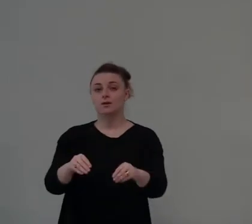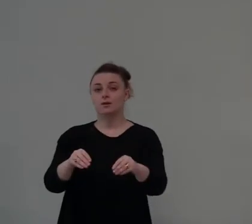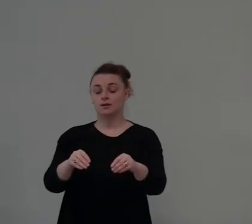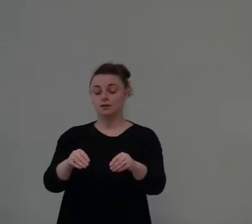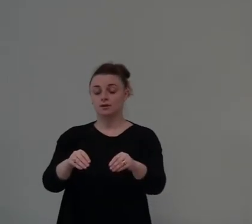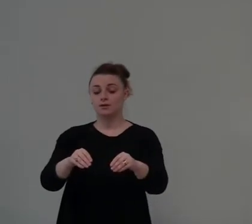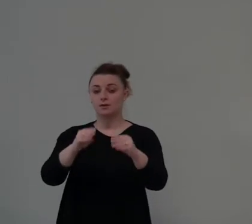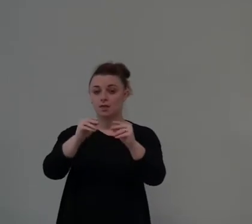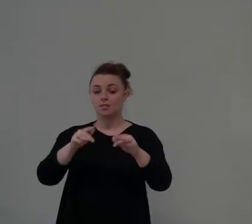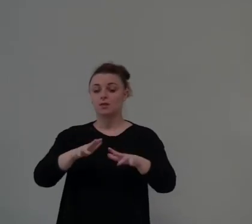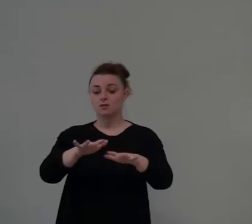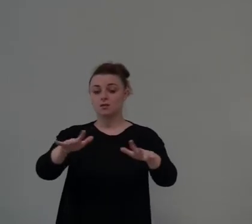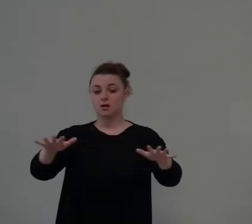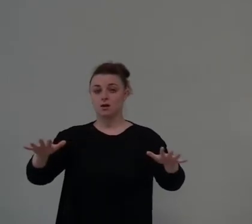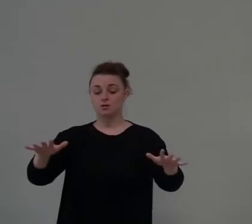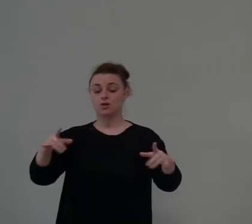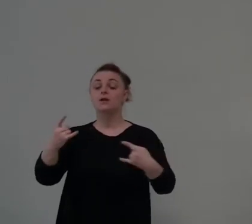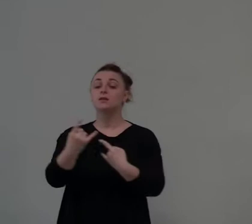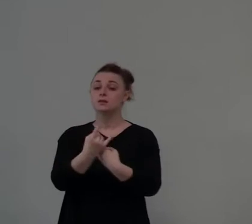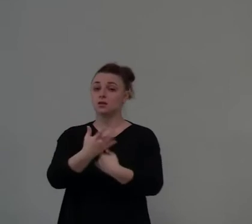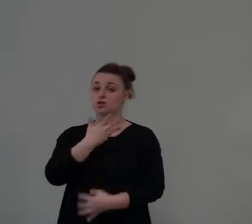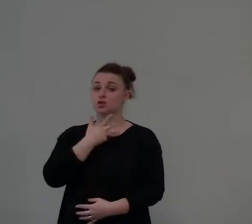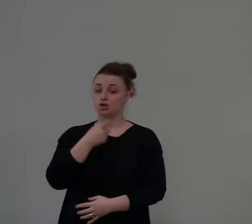trovi la tentazione. In Elena Massimati,